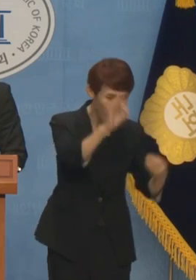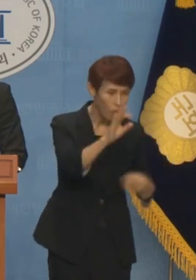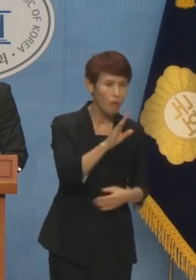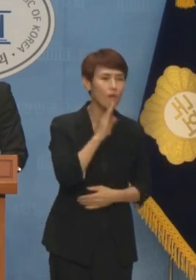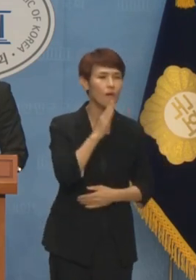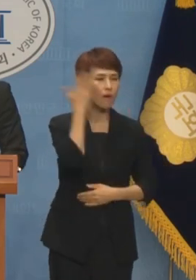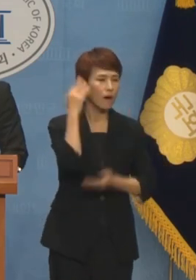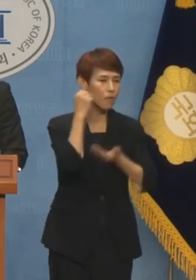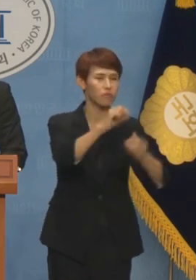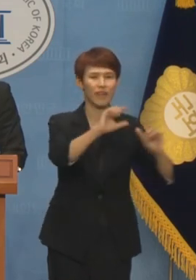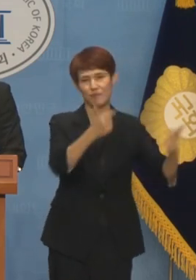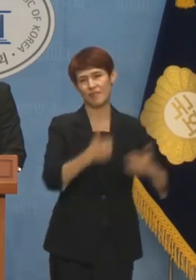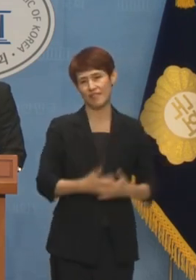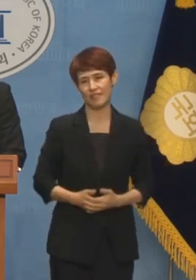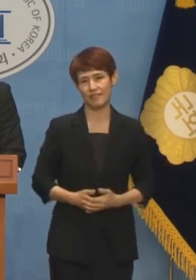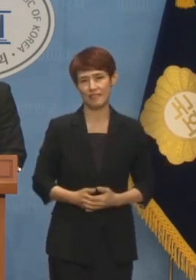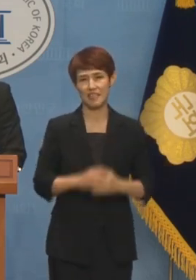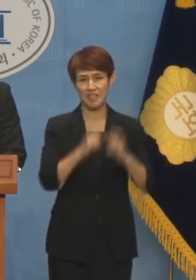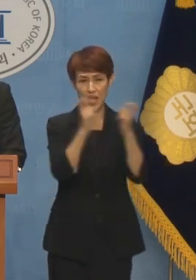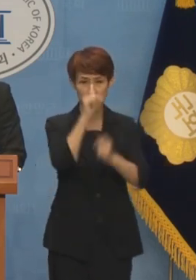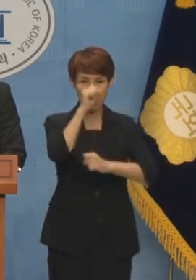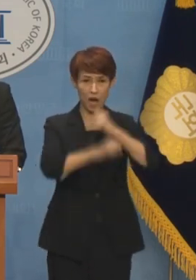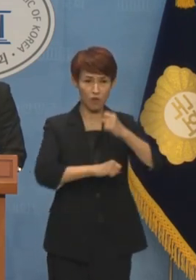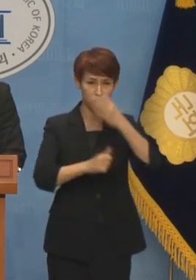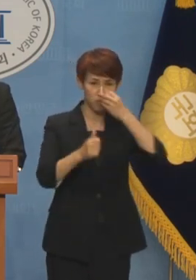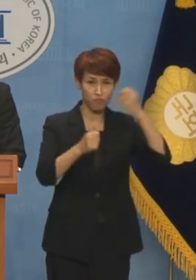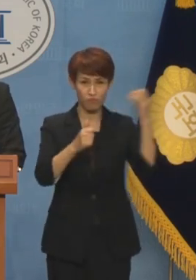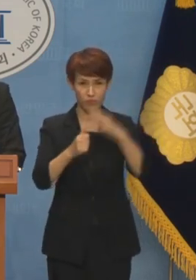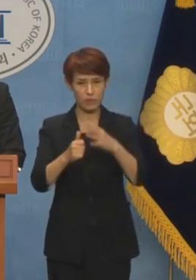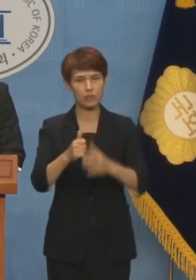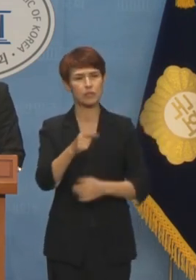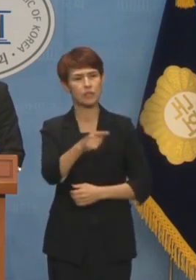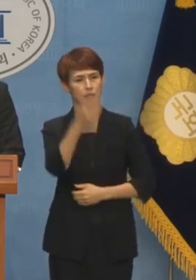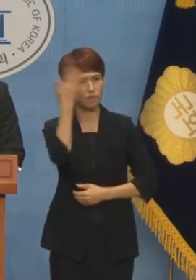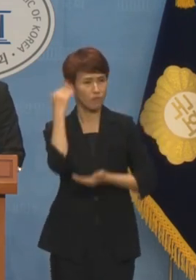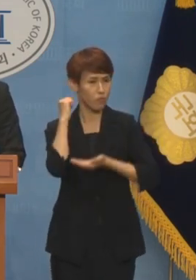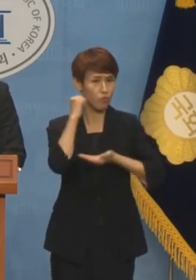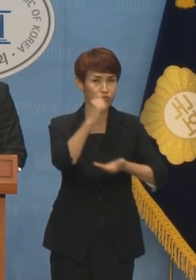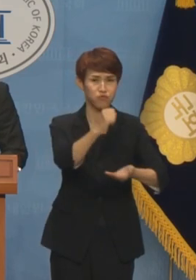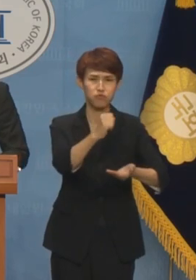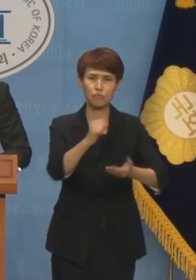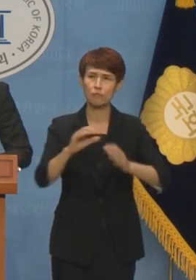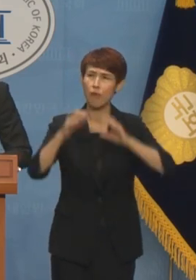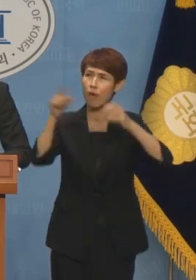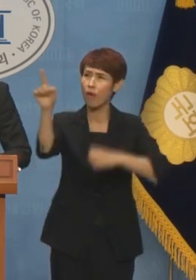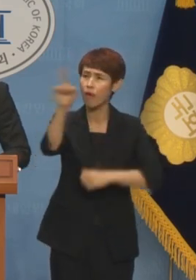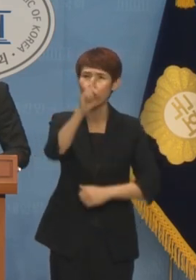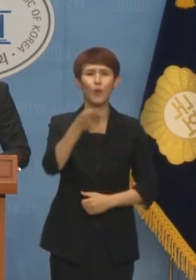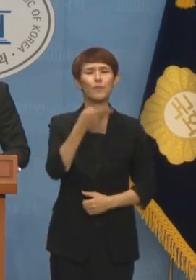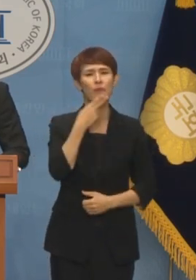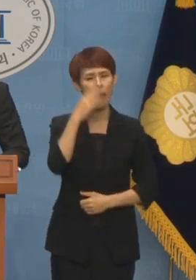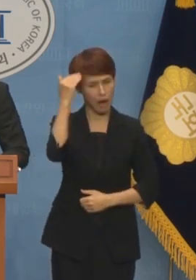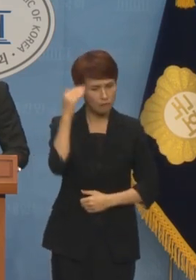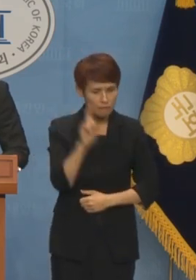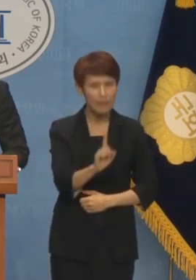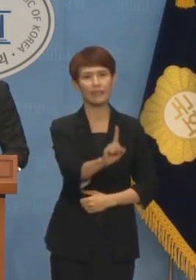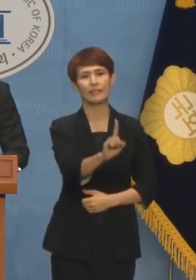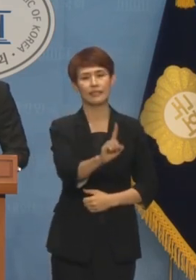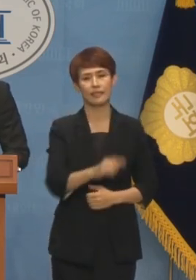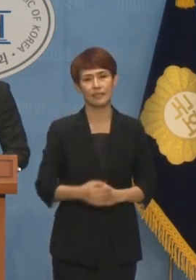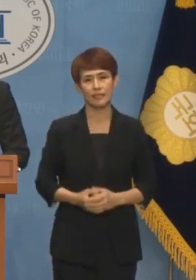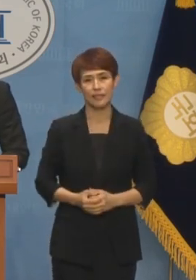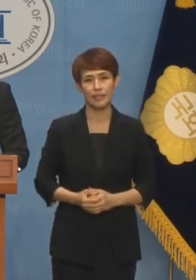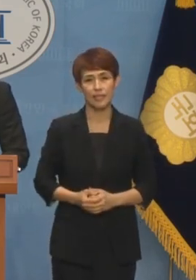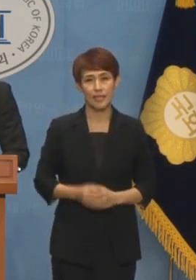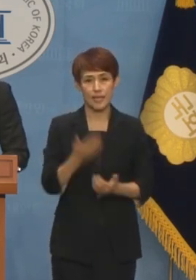아닙니다. 이렇게 개인의 자유를 무시하고 품격이 없는 보수는 전 세계 어디에도 없습니다.